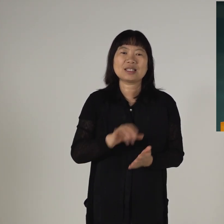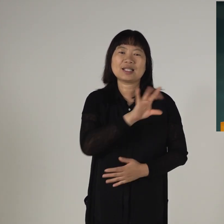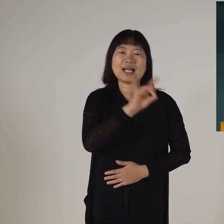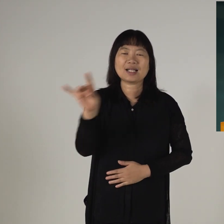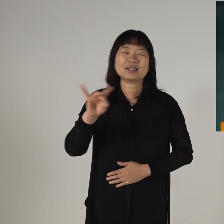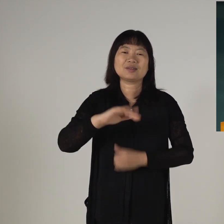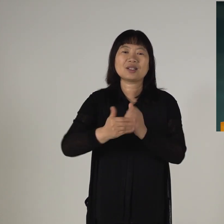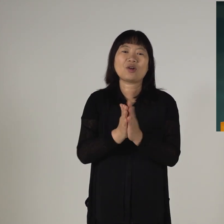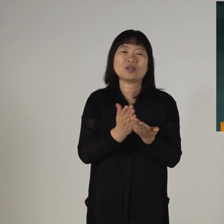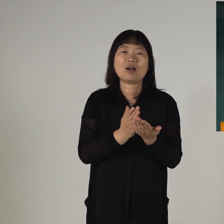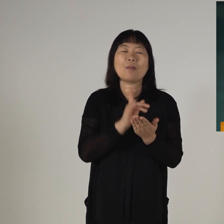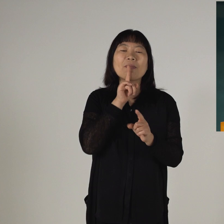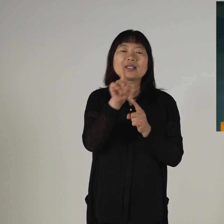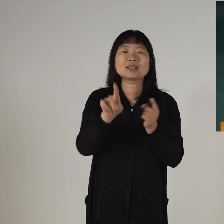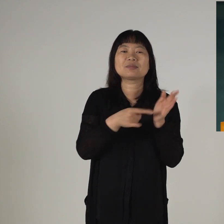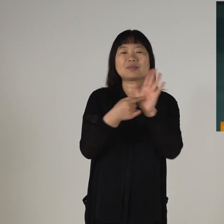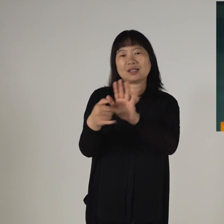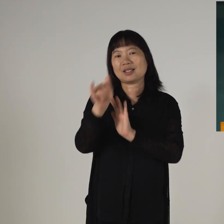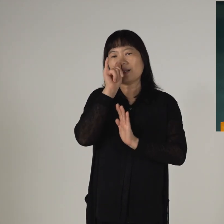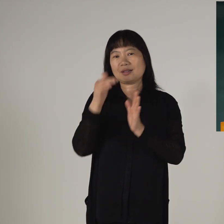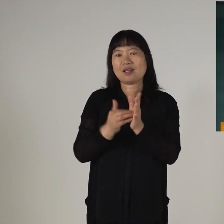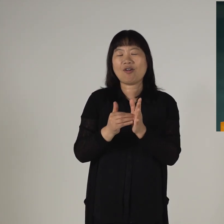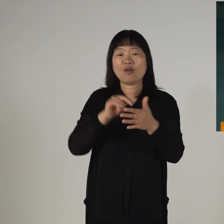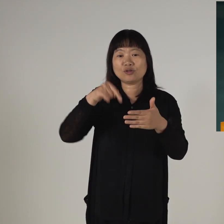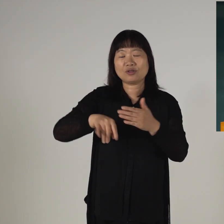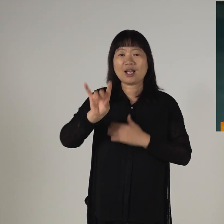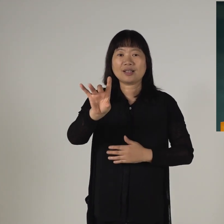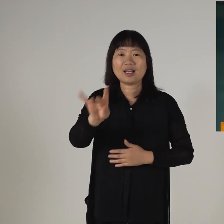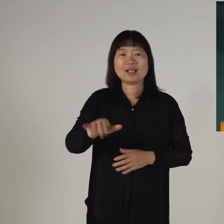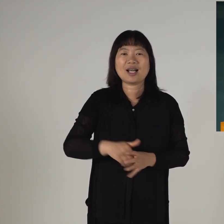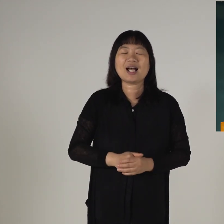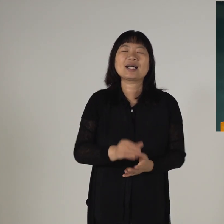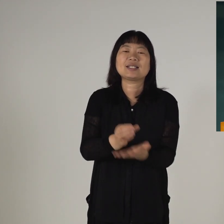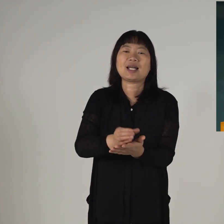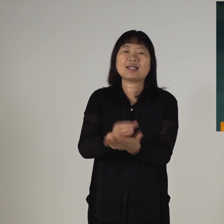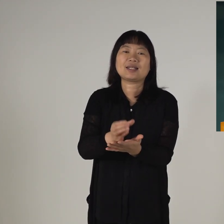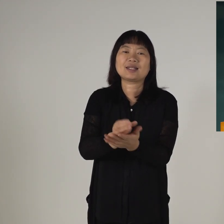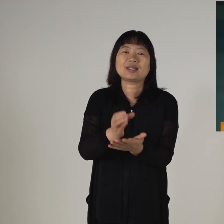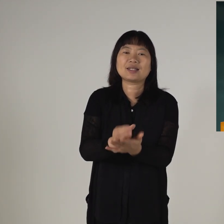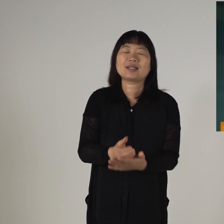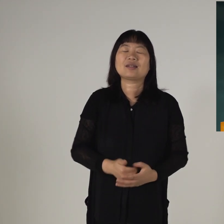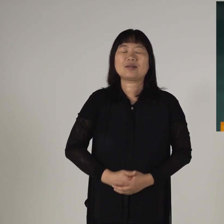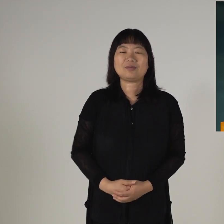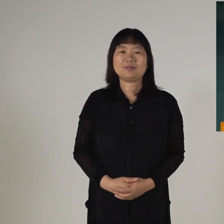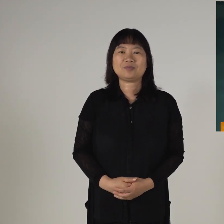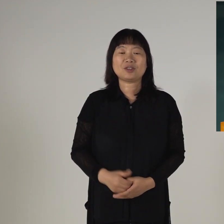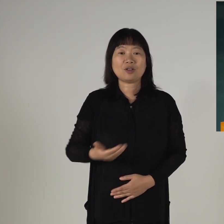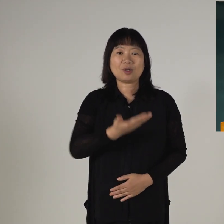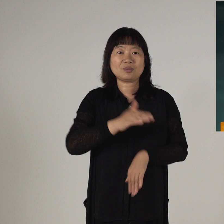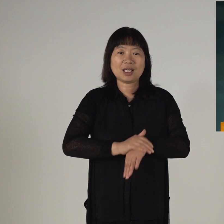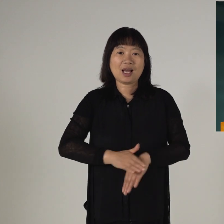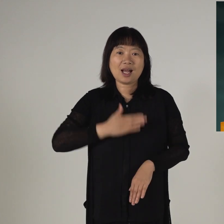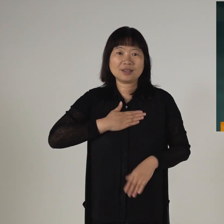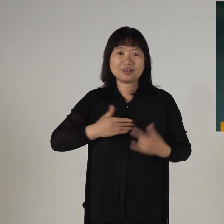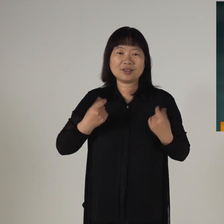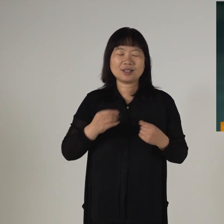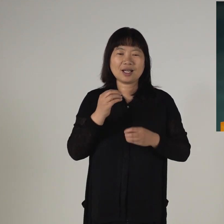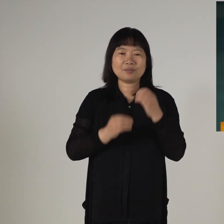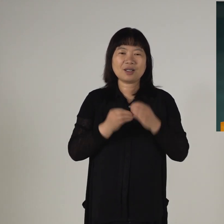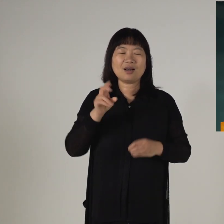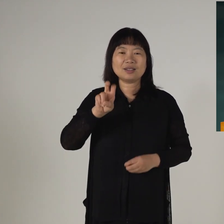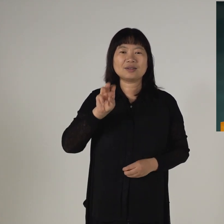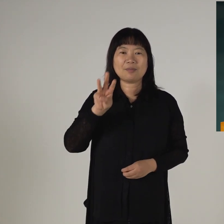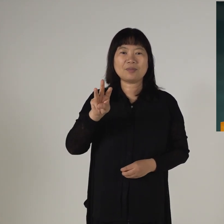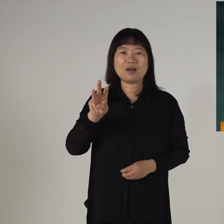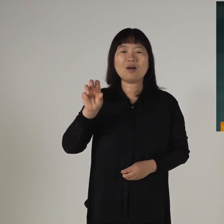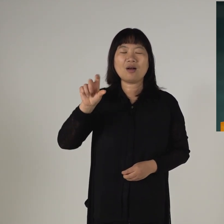가끔 등장을 합니다. 그 중에 또 하나가 잔입니다. 여러분 잘 아시는 대로 시편